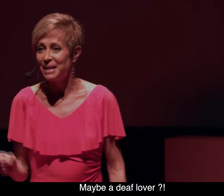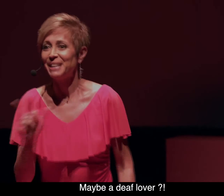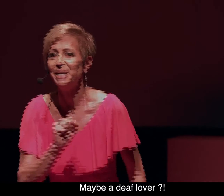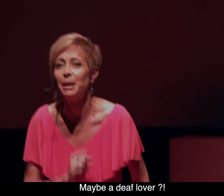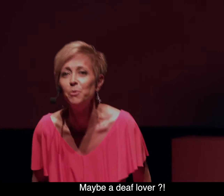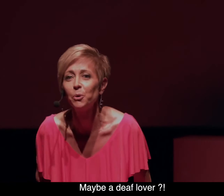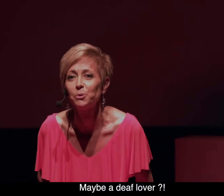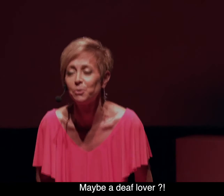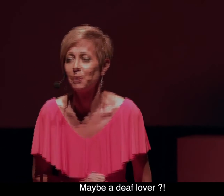tu as un amoureux sourd.